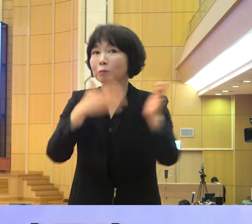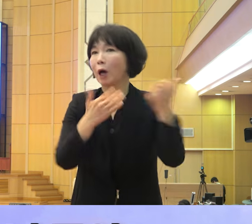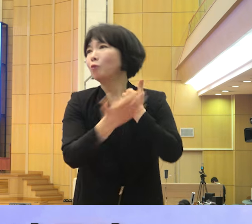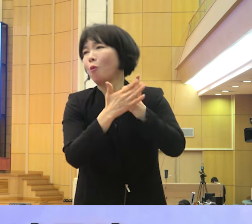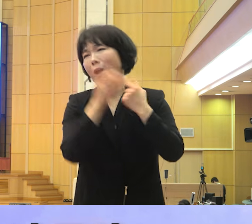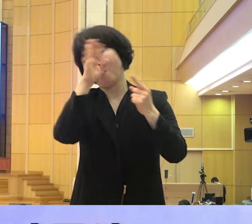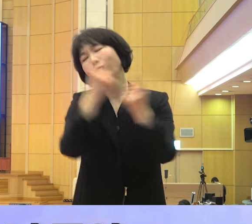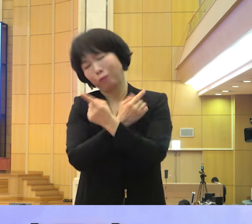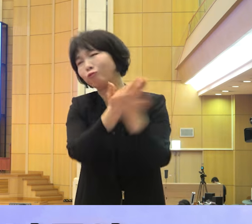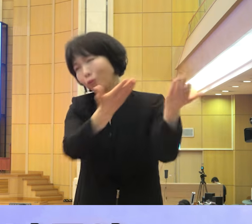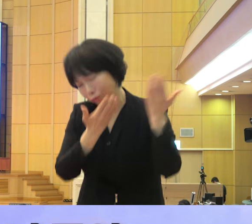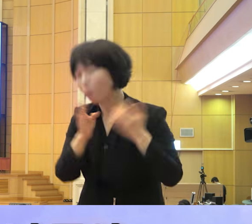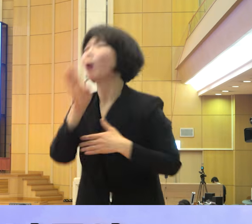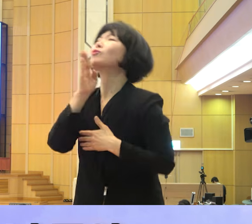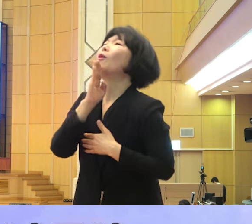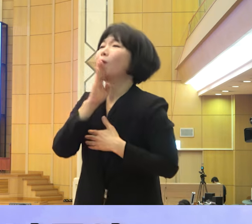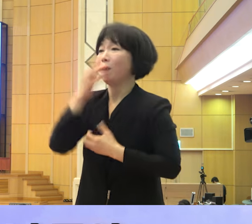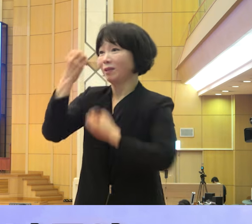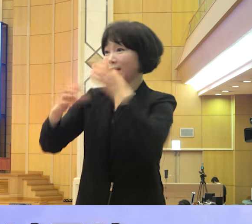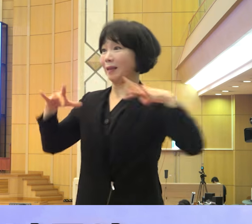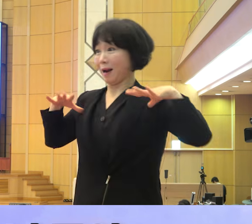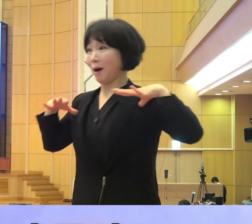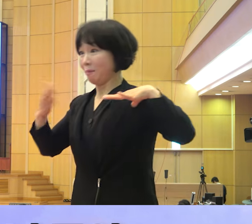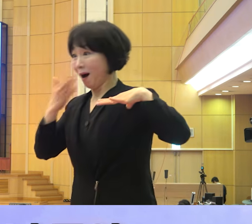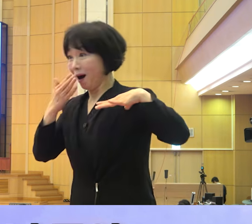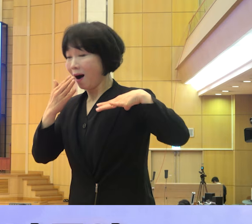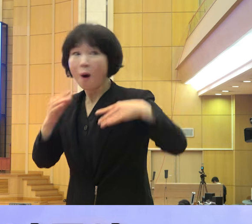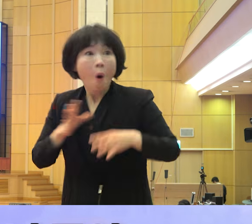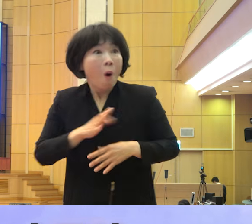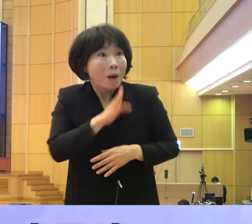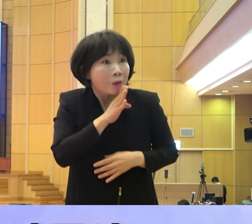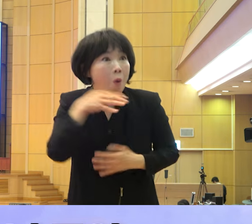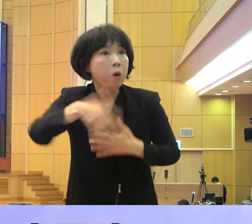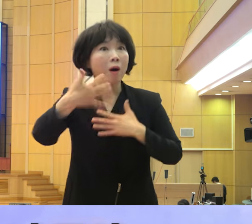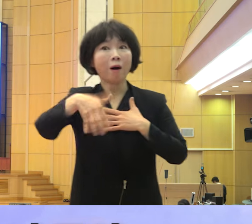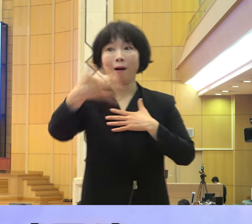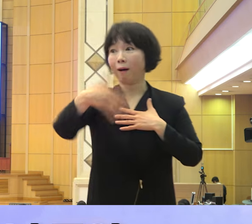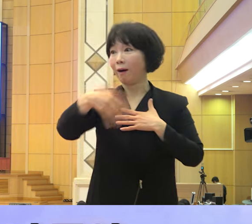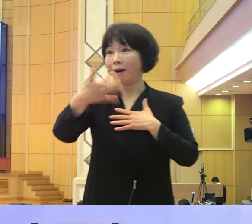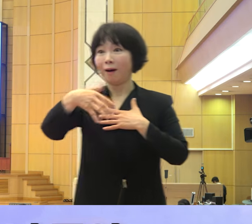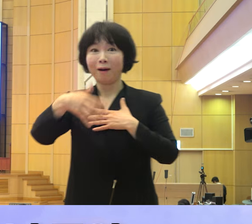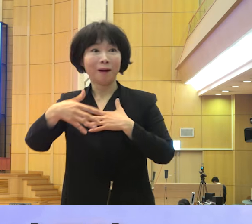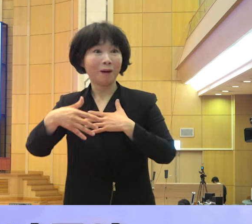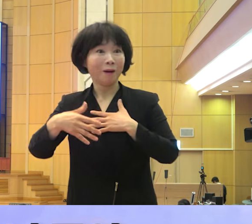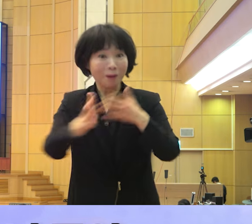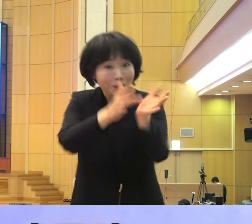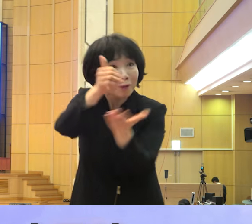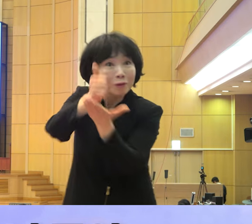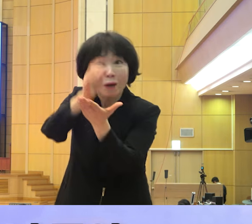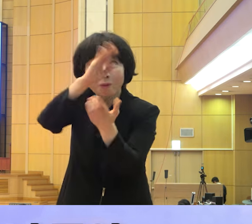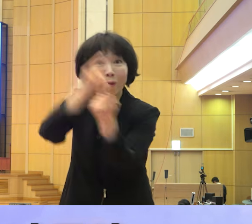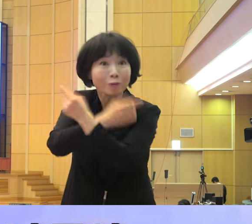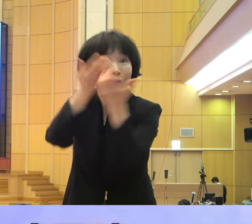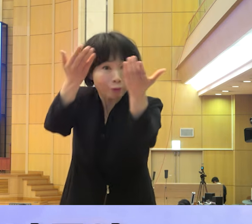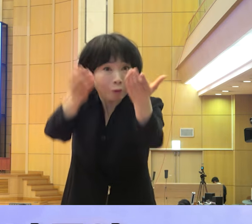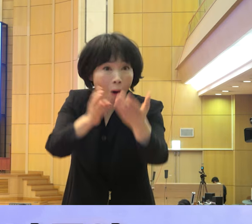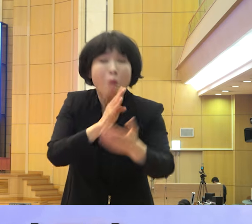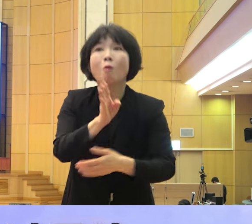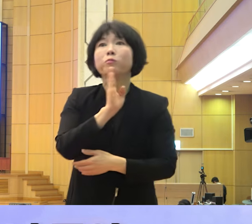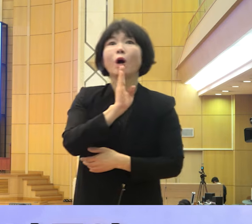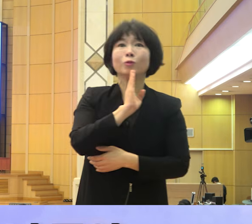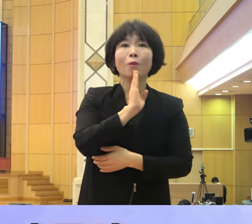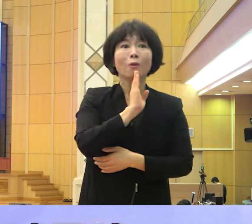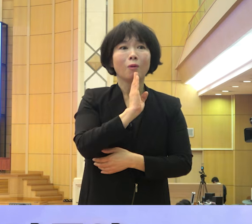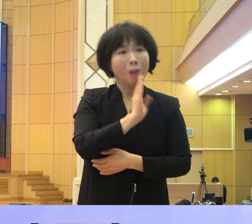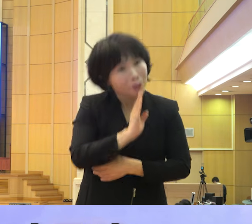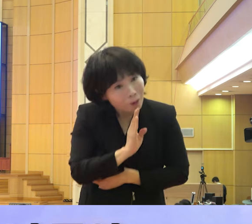유대인들이 5장 18절에 이로 말미암아, 그 사람이, 나았던 사람이 예수가 병 고쳤다는 그 말을 듣고 뭐라고